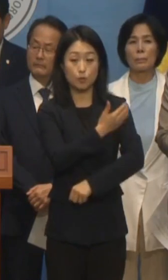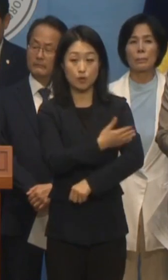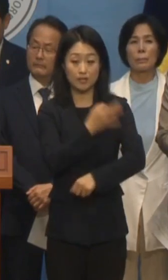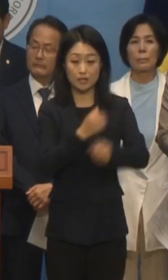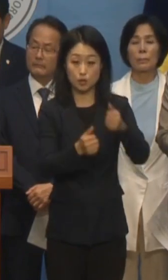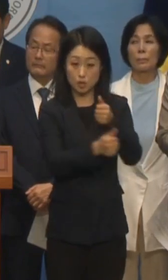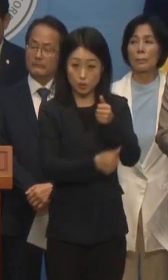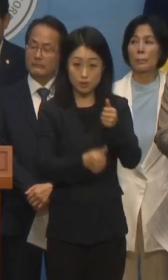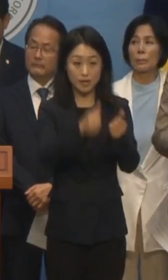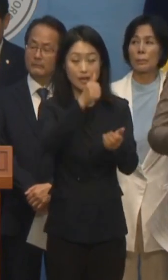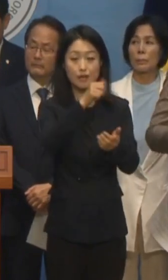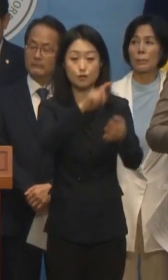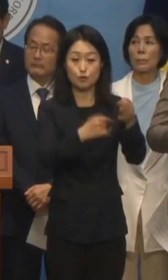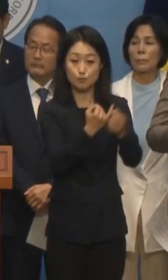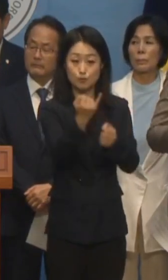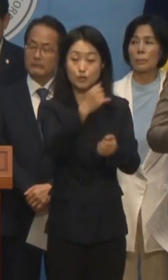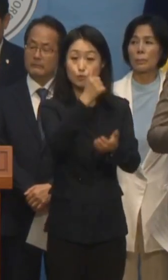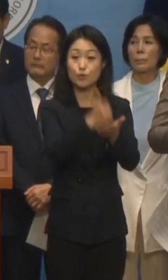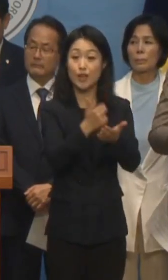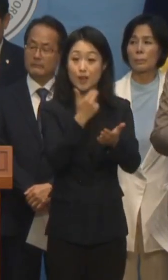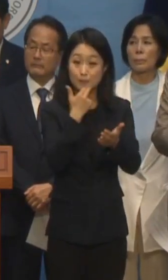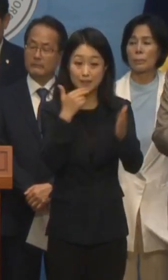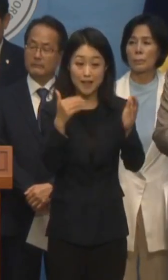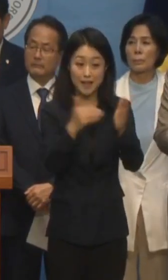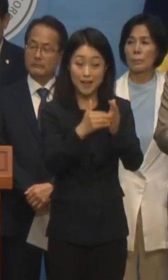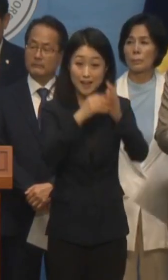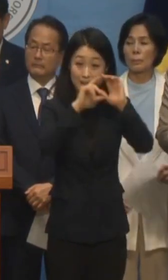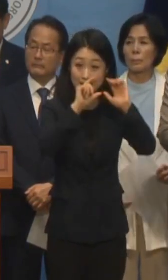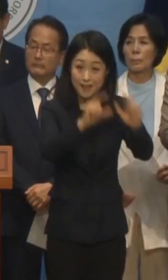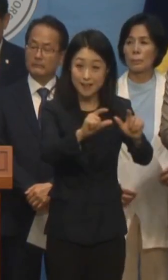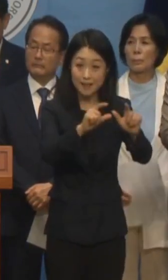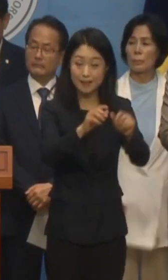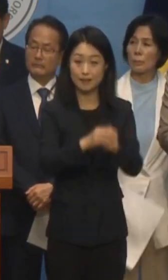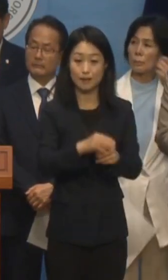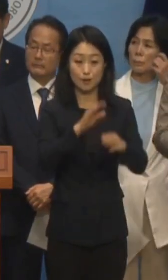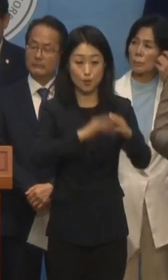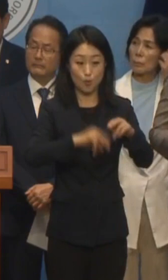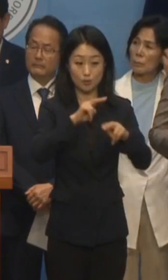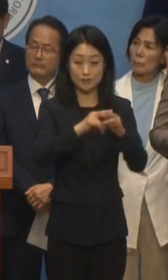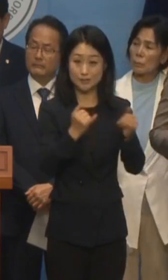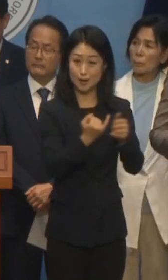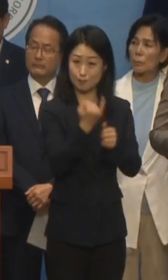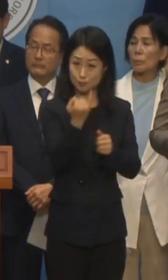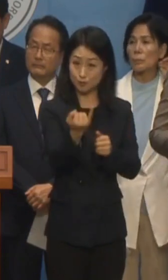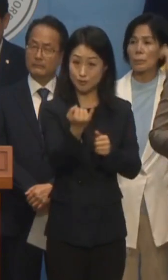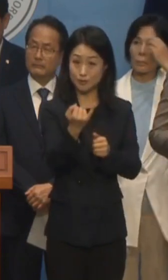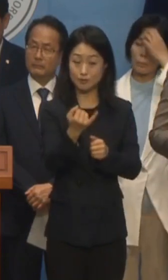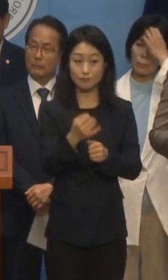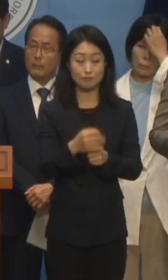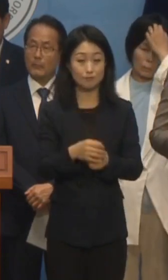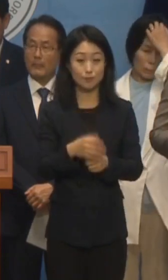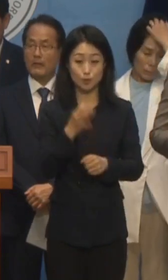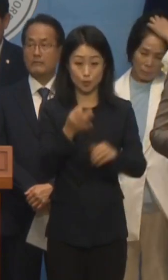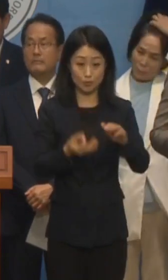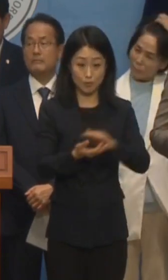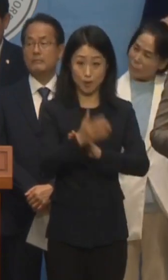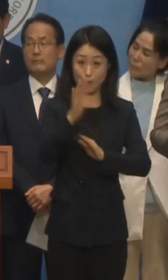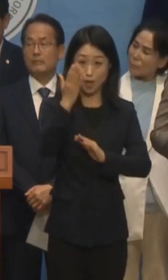종결 결정으로 공직자 배우자가 금품을 수수해도 된다는 식의 주장은 전혀 사실이 아니라고